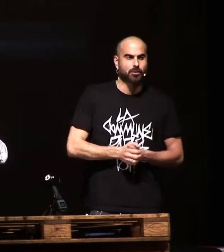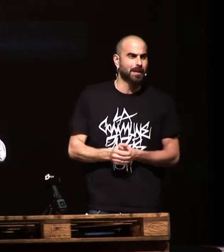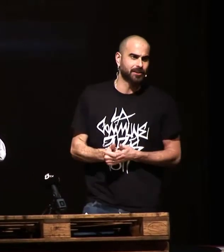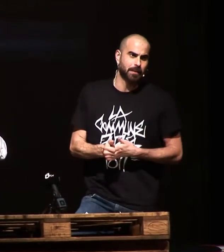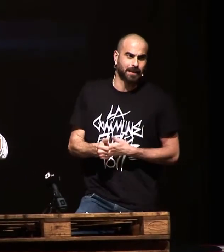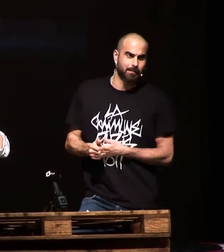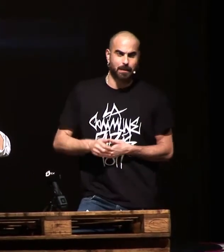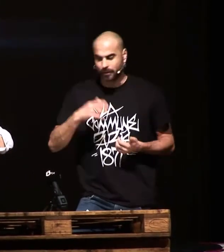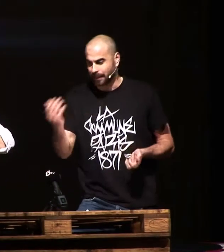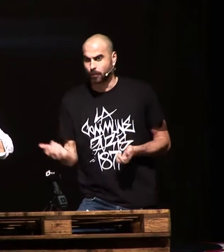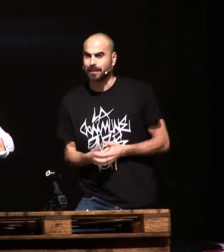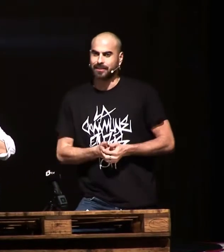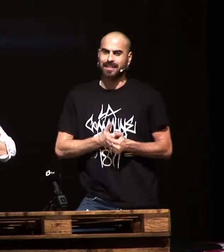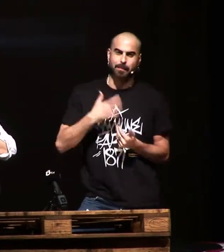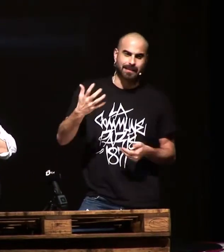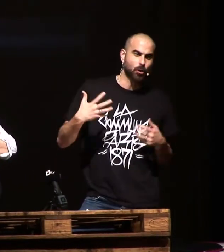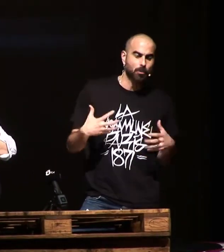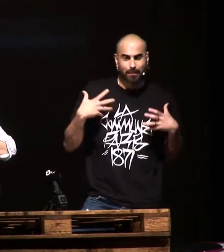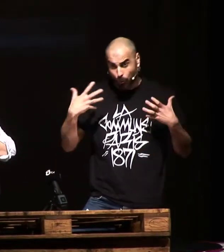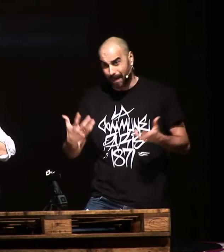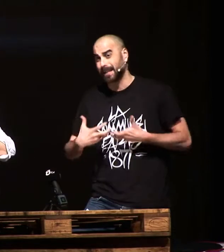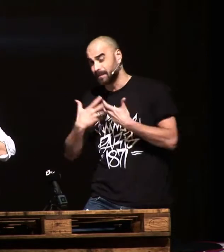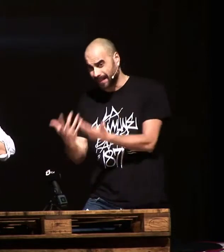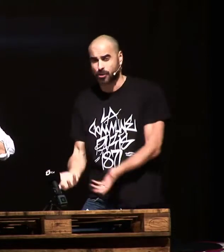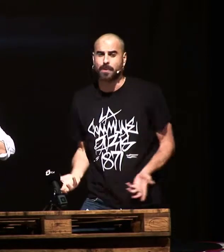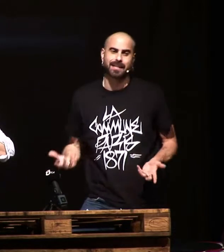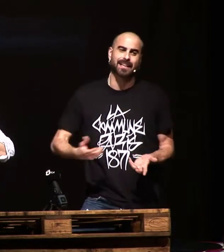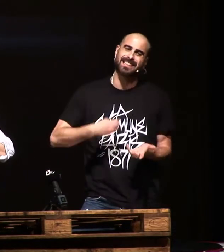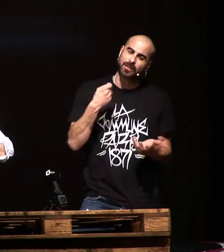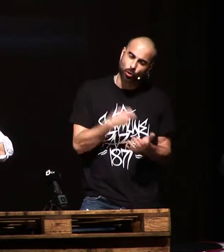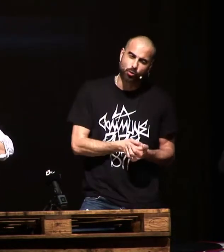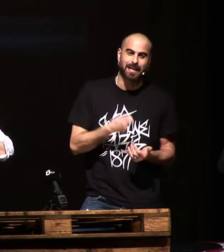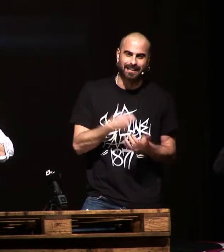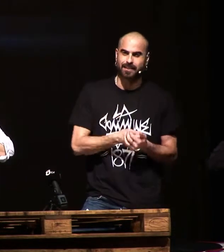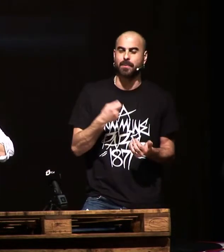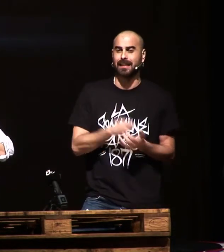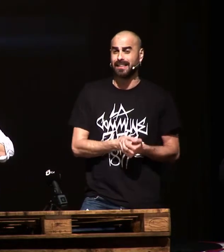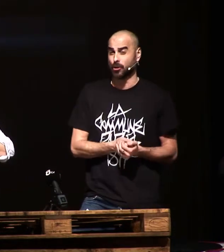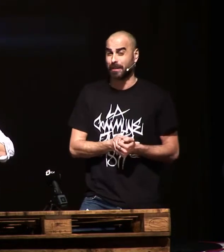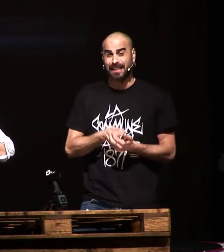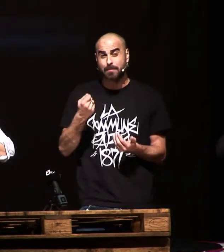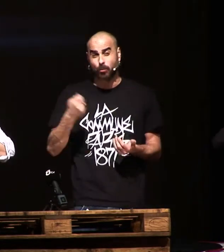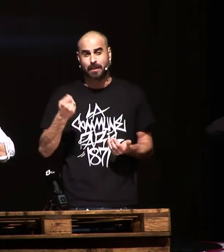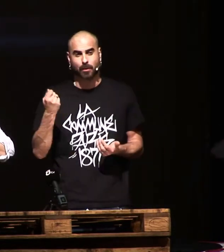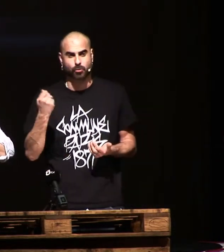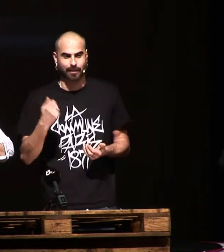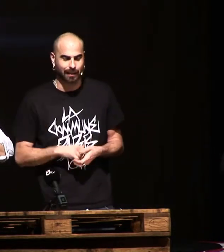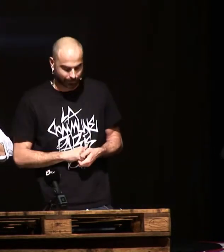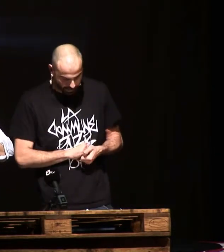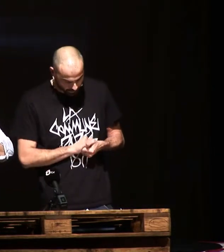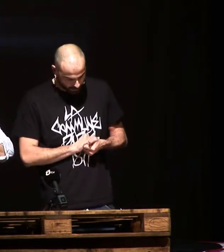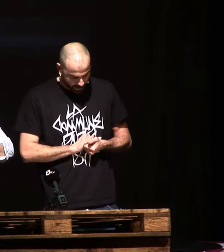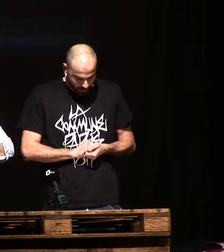com la de Som Energia, per exemple, i molta altra gent que està pensant com podem recuperar, per exemple, aquesta sobirania energètica, són sobiranistes de veritat i són amb la gent que hem de comptar per